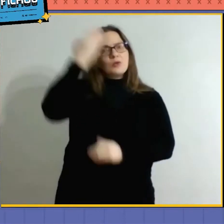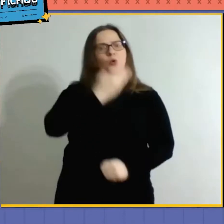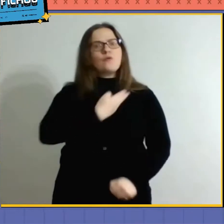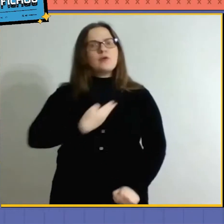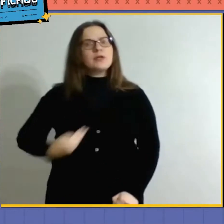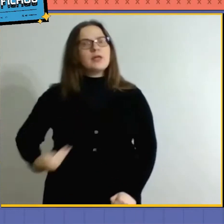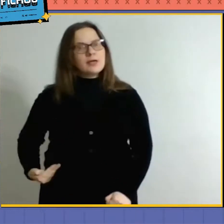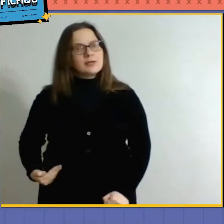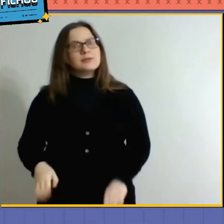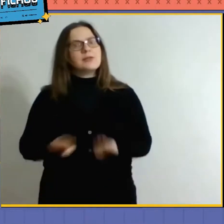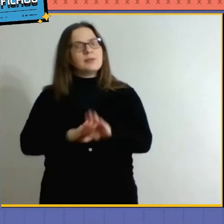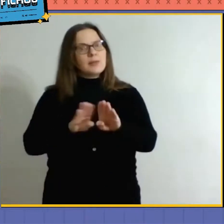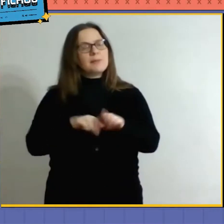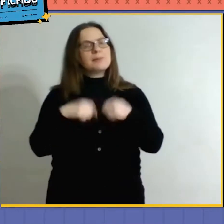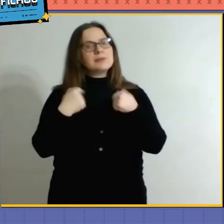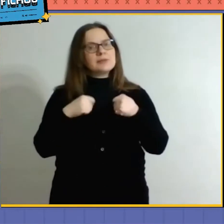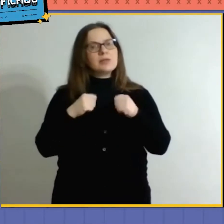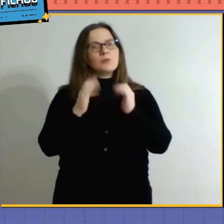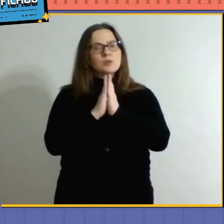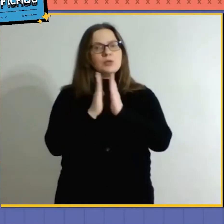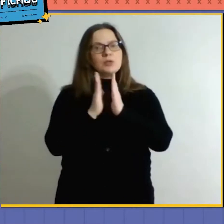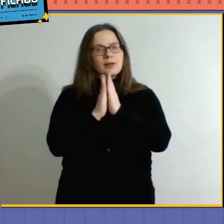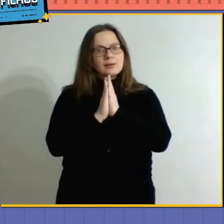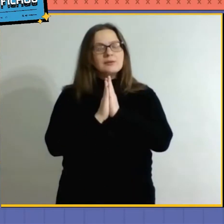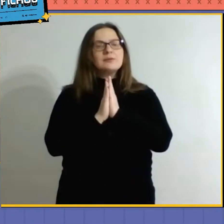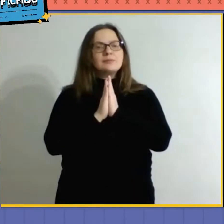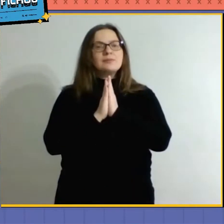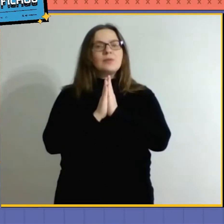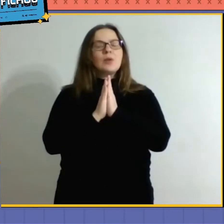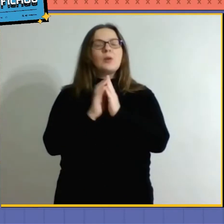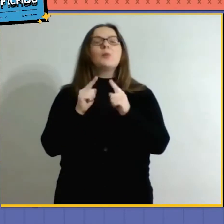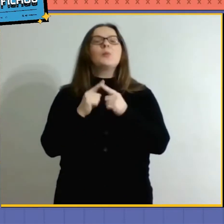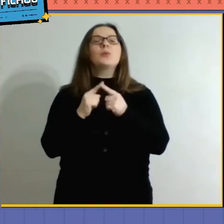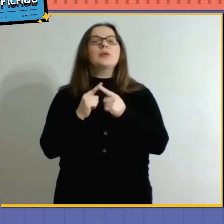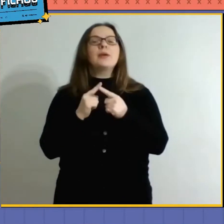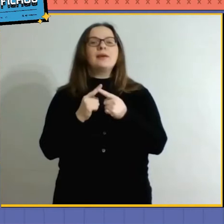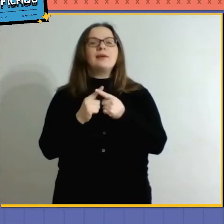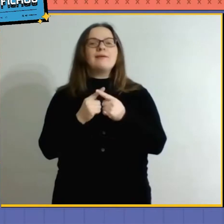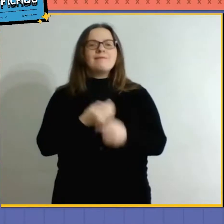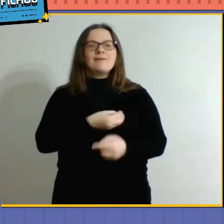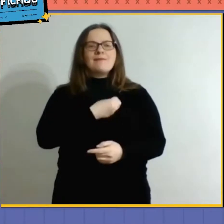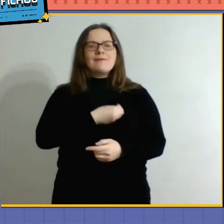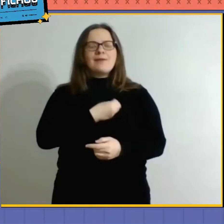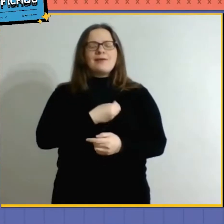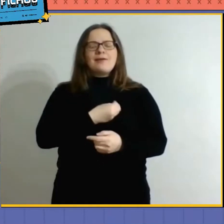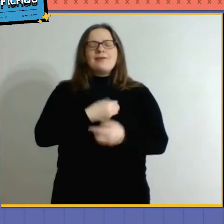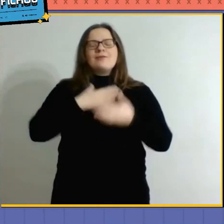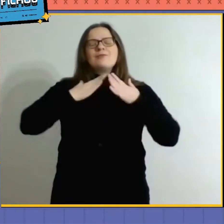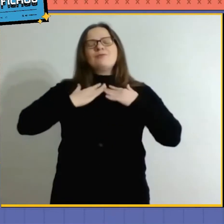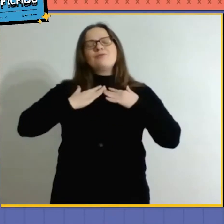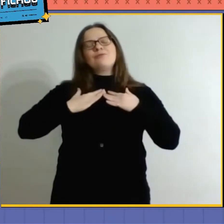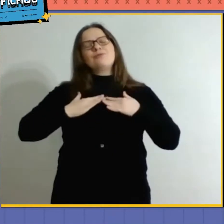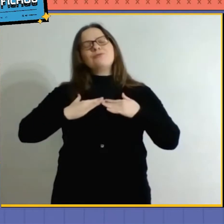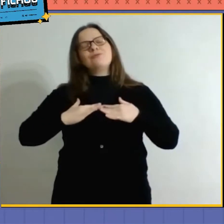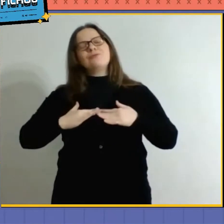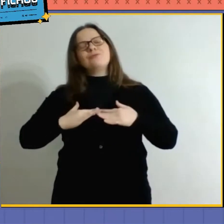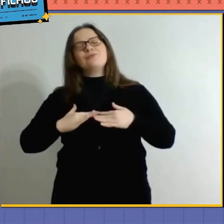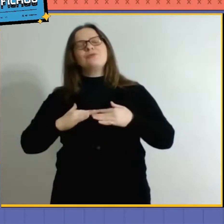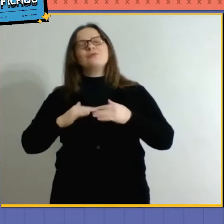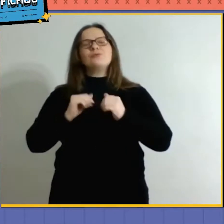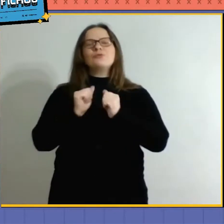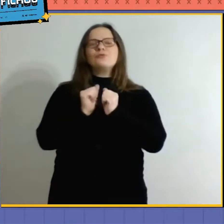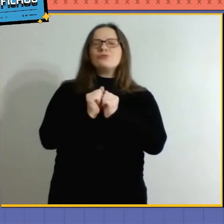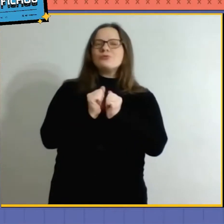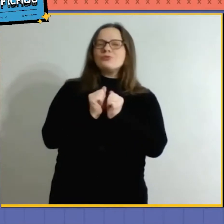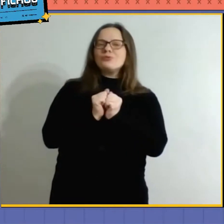também para que vivamos uma vida mansa e tranquila com toda a piedade e respeito